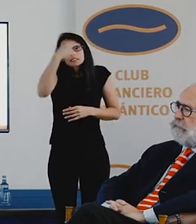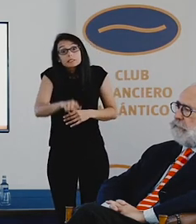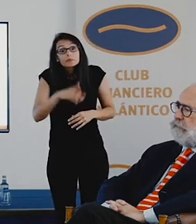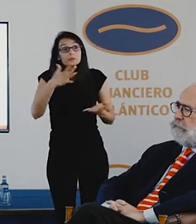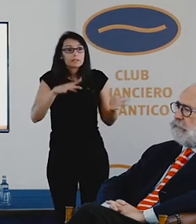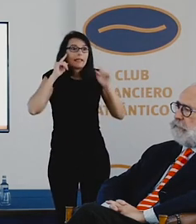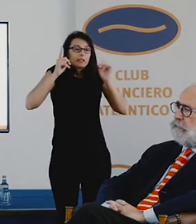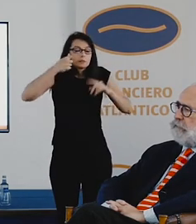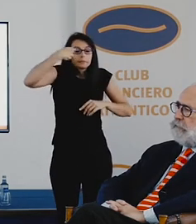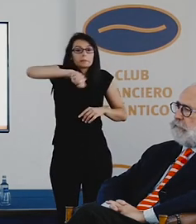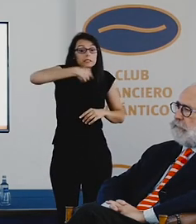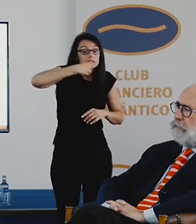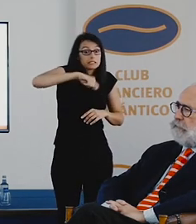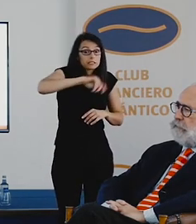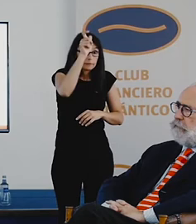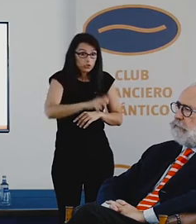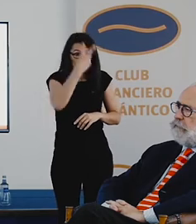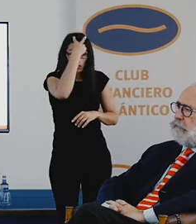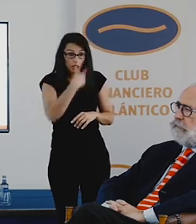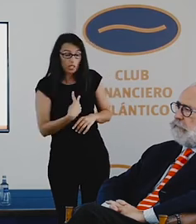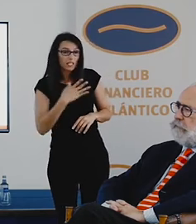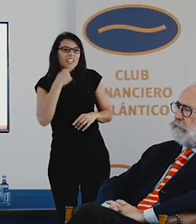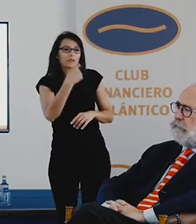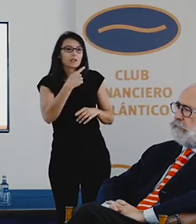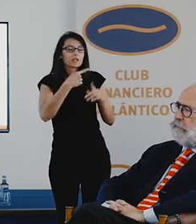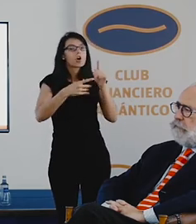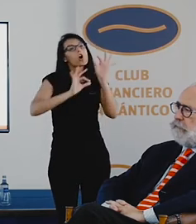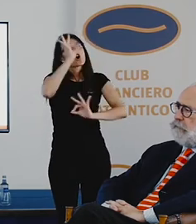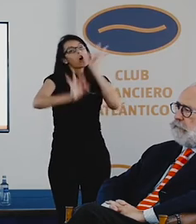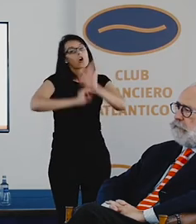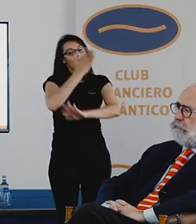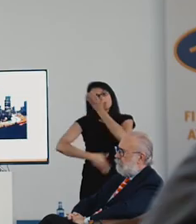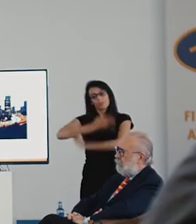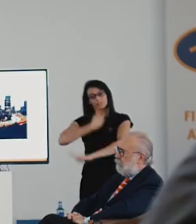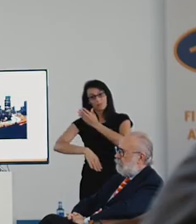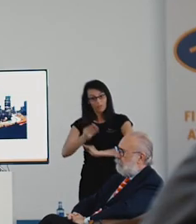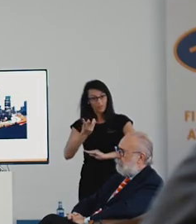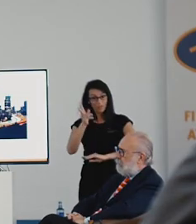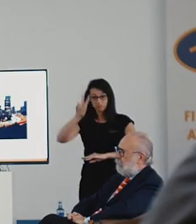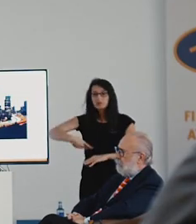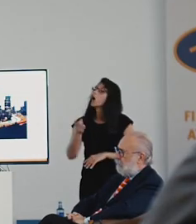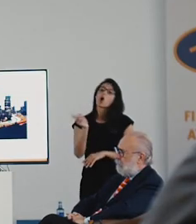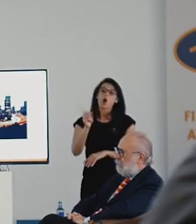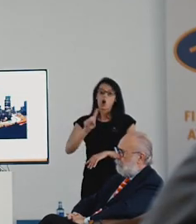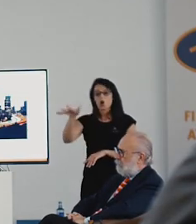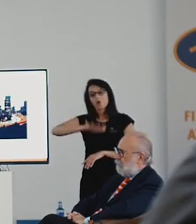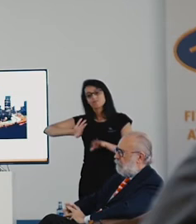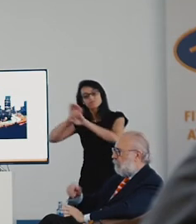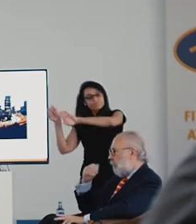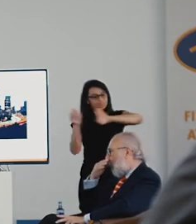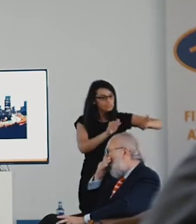el presidente pues sea una persona ciega, no somos una organización de la discapacidad. Ese terreno lo tiene otra gente y lo hacen muy